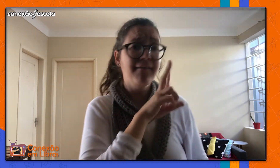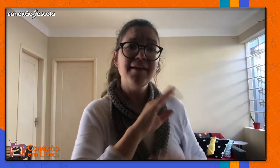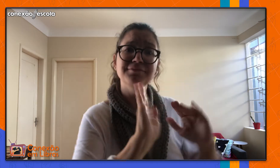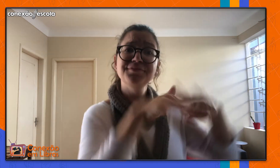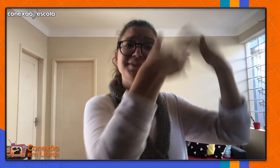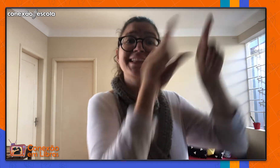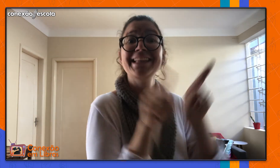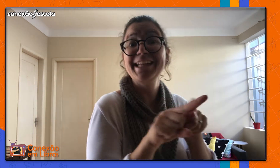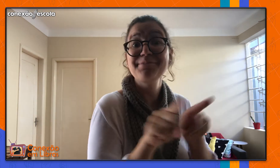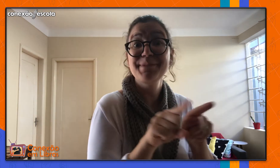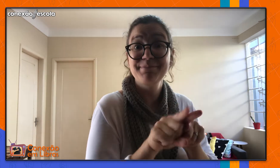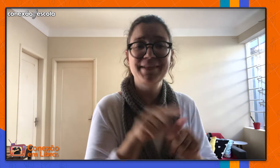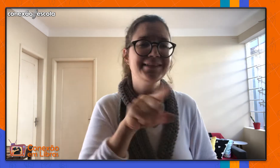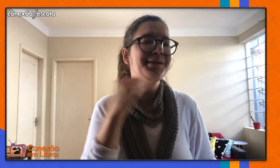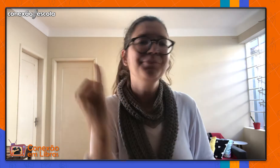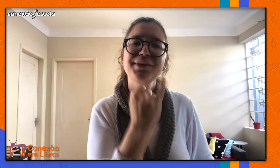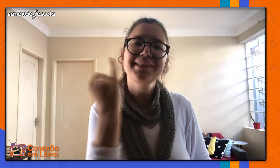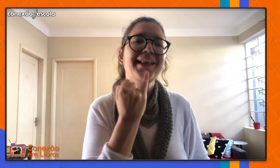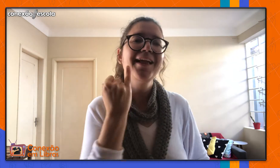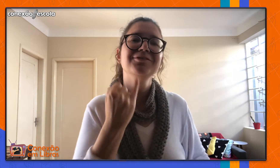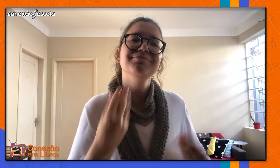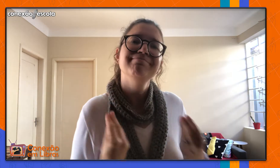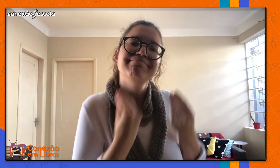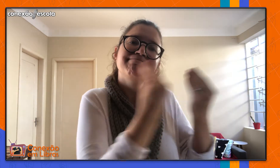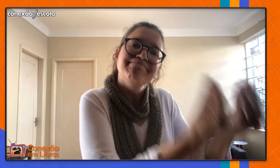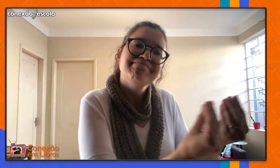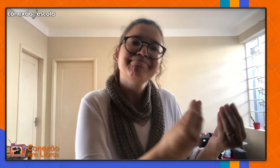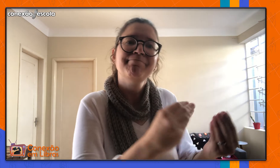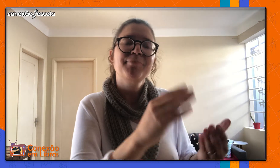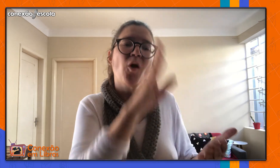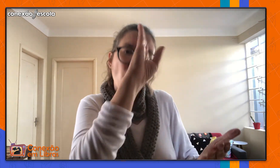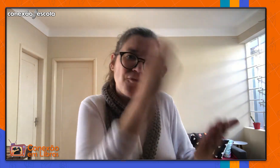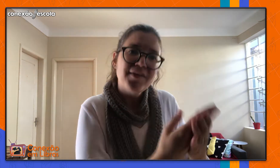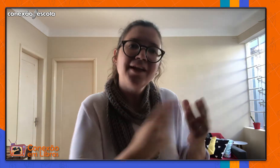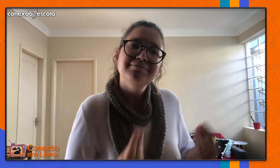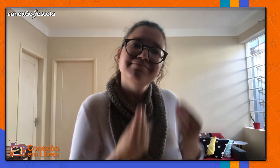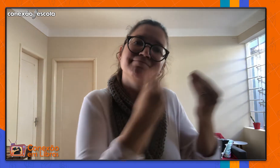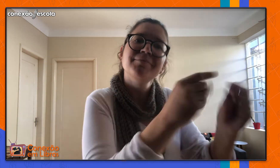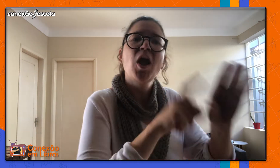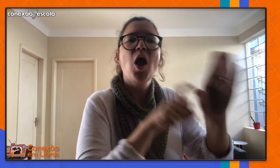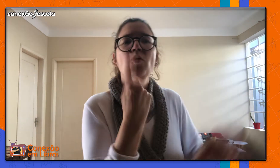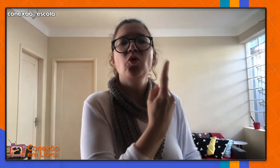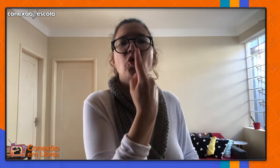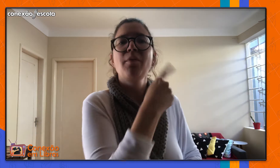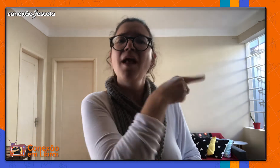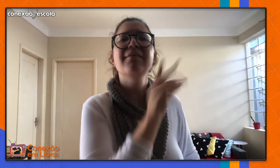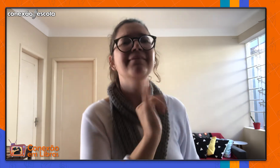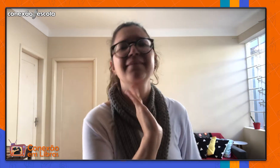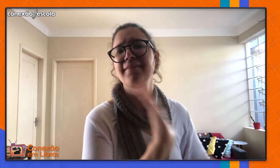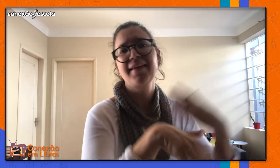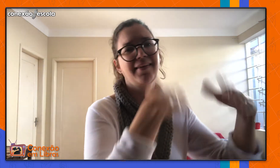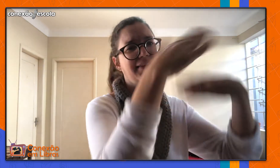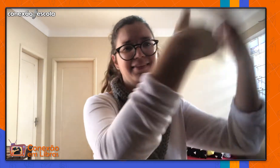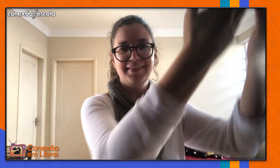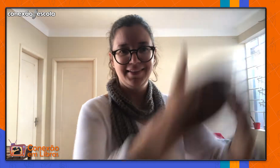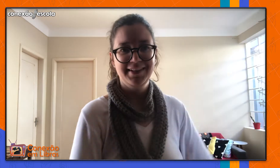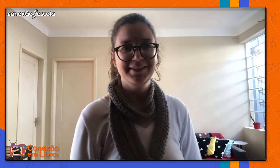conseguiram, o seu filho surdo também vai conseguir. E é importante dar essa confiança e autonomia para que ele se